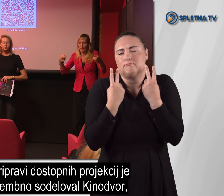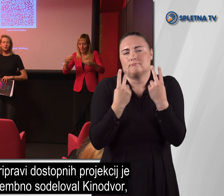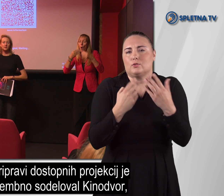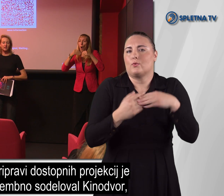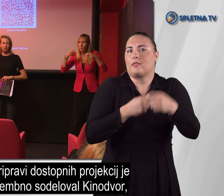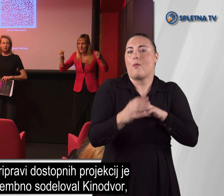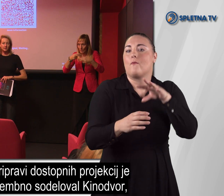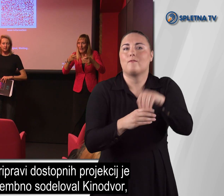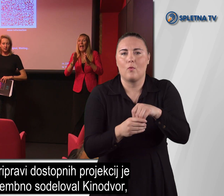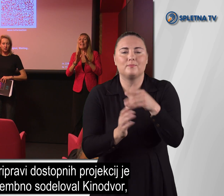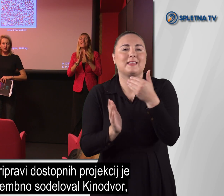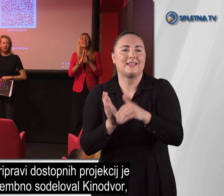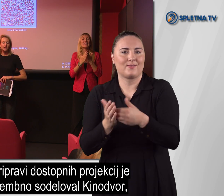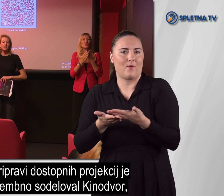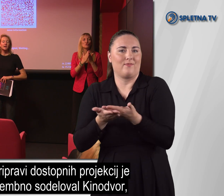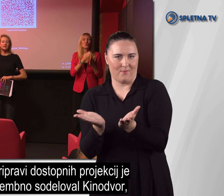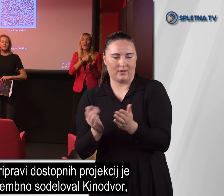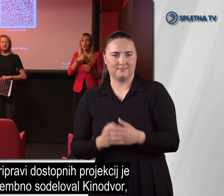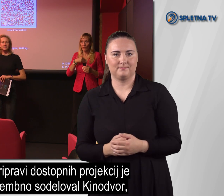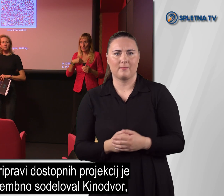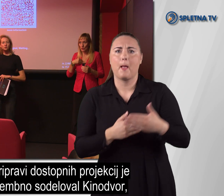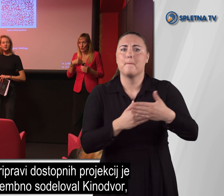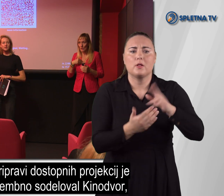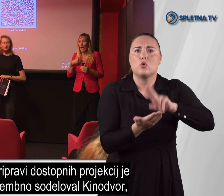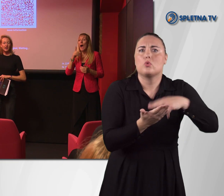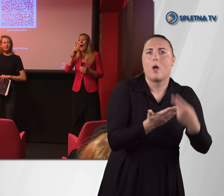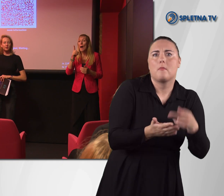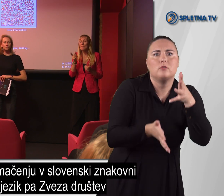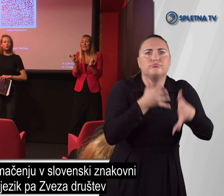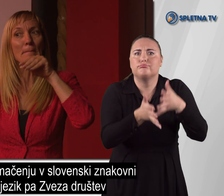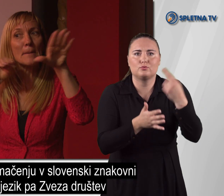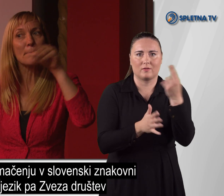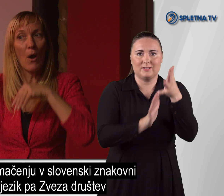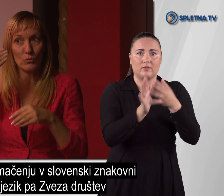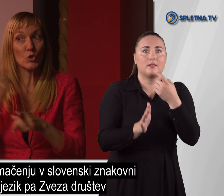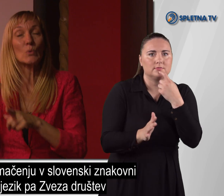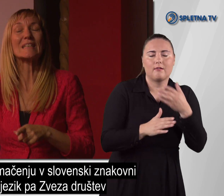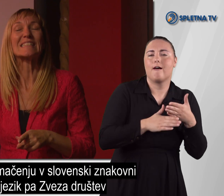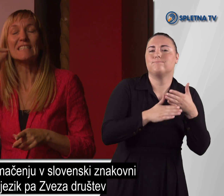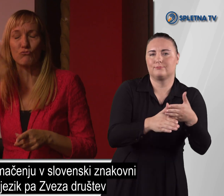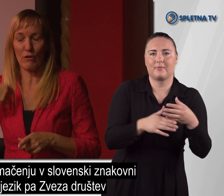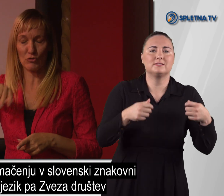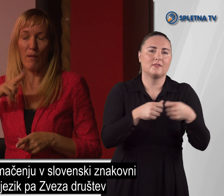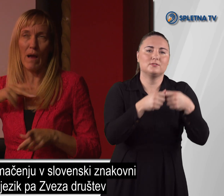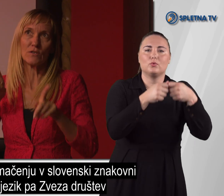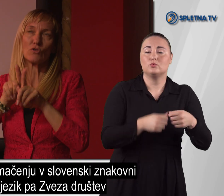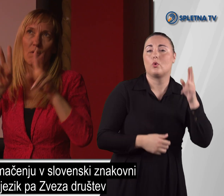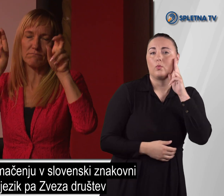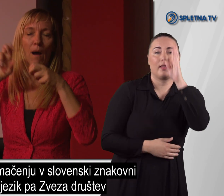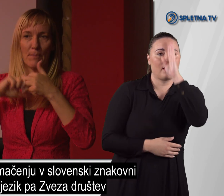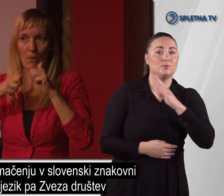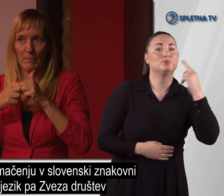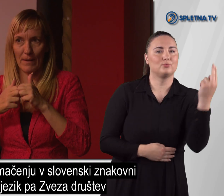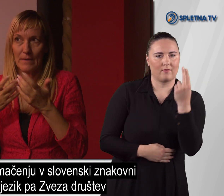Pri pripravi dostopnih projekcij je pomembno sodeloval Kinodvor, pri tolmačenju v slovenski znakovni jezik pa